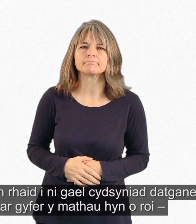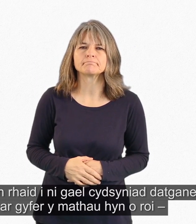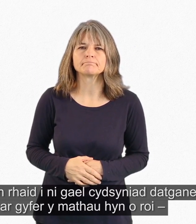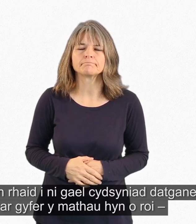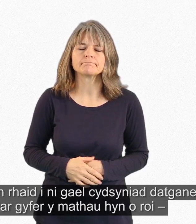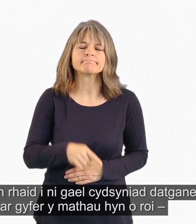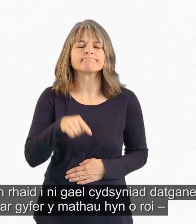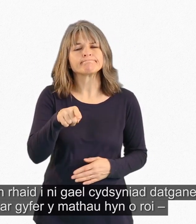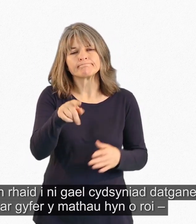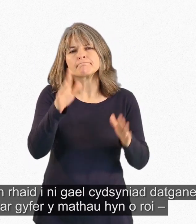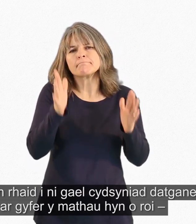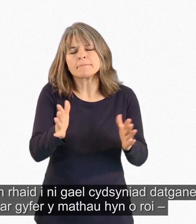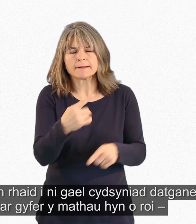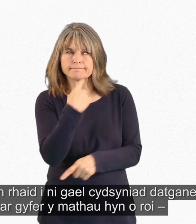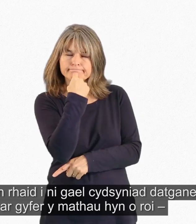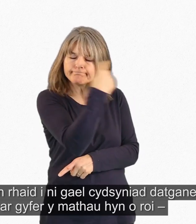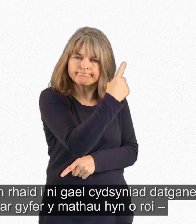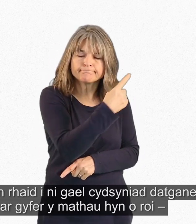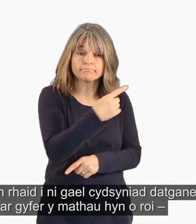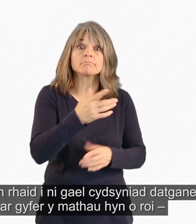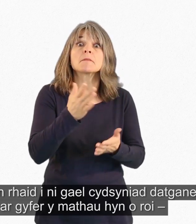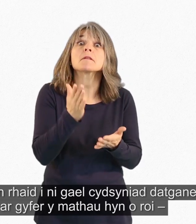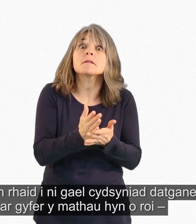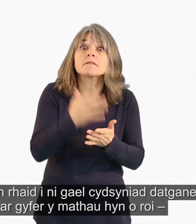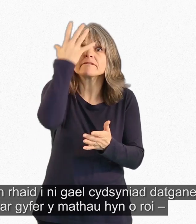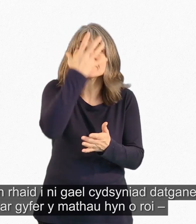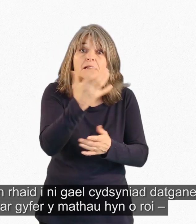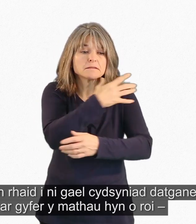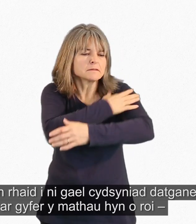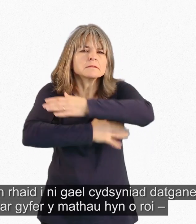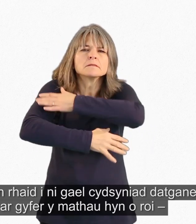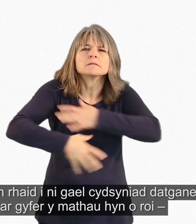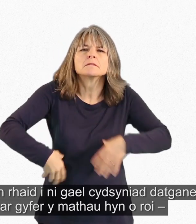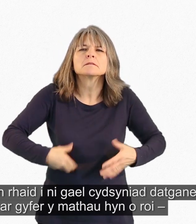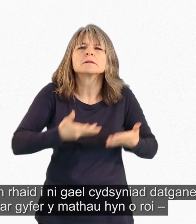Byddai'n rhaid i ni gael cyd-syniad datganiedig ar gyfer y mathau hyn o roi.